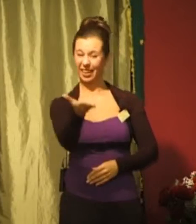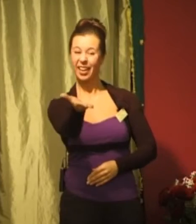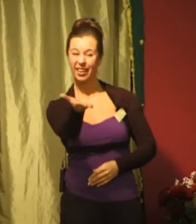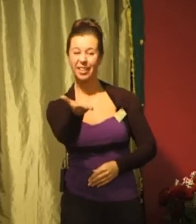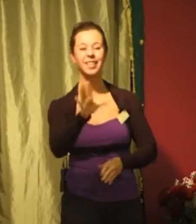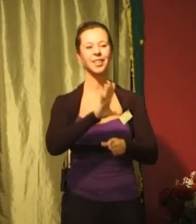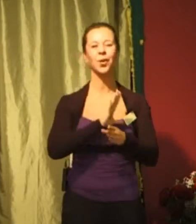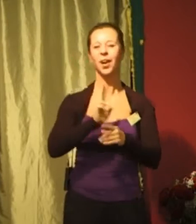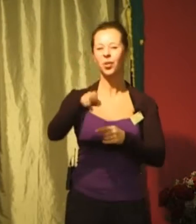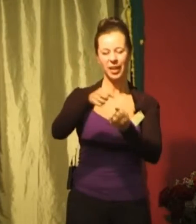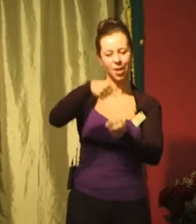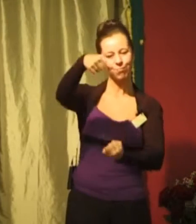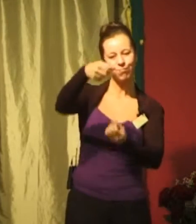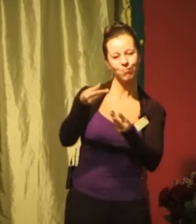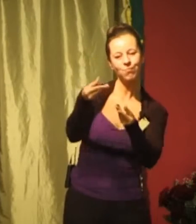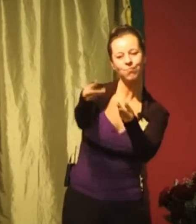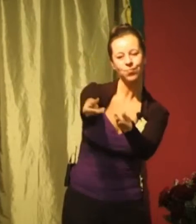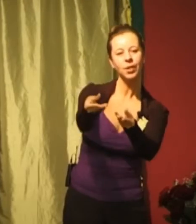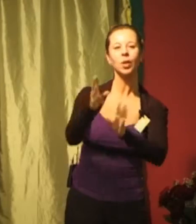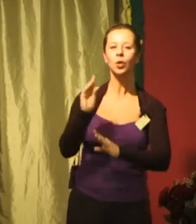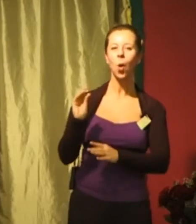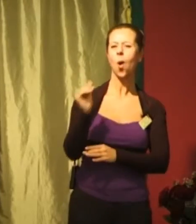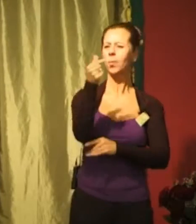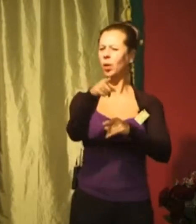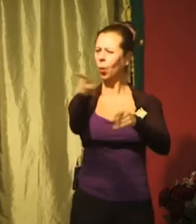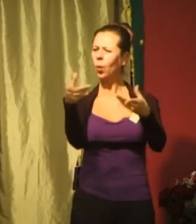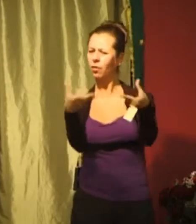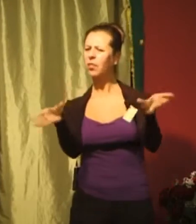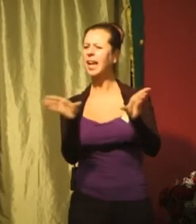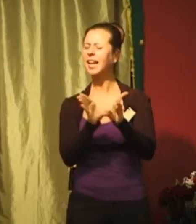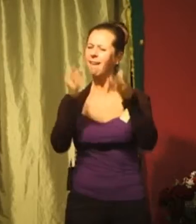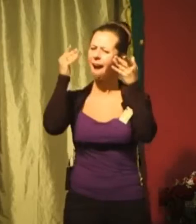gemaakt, draagt de vereniging opnieuw en terecht.